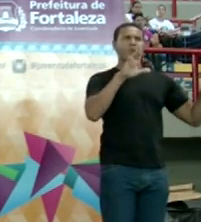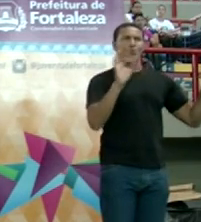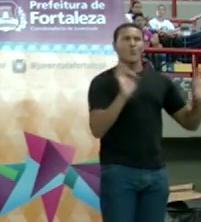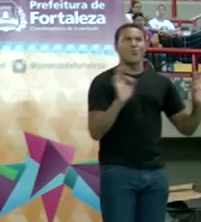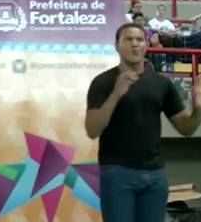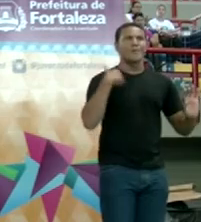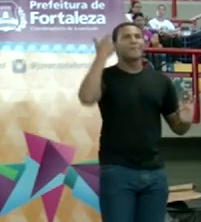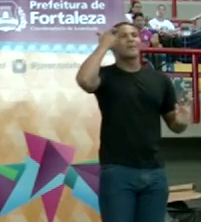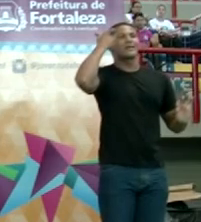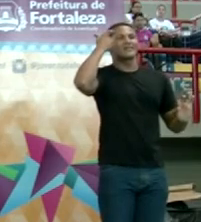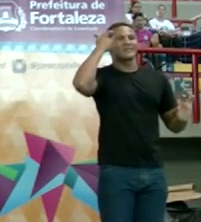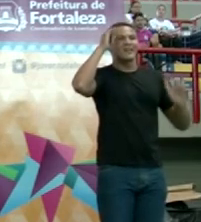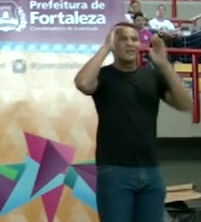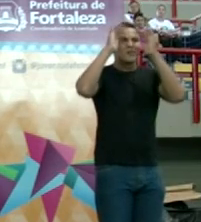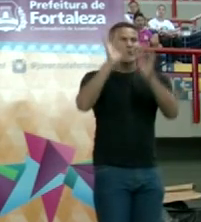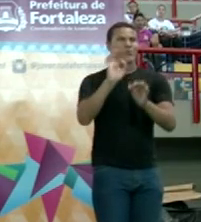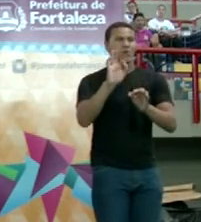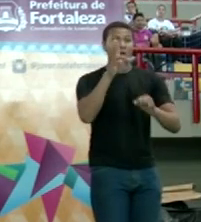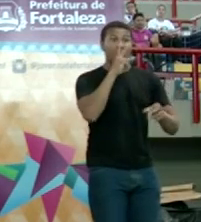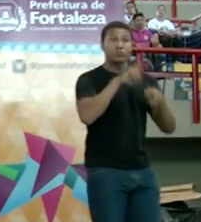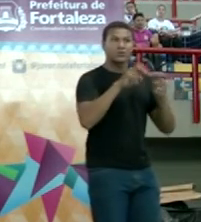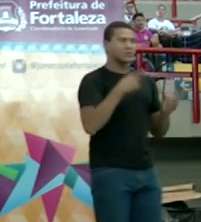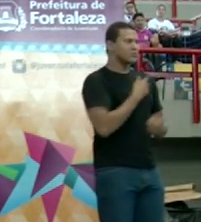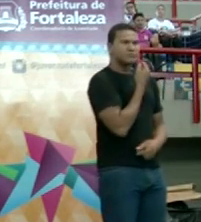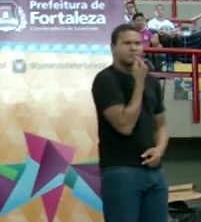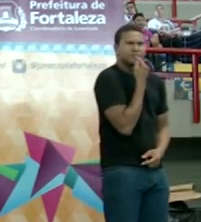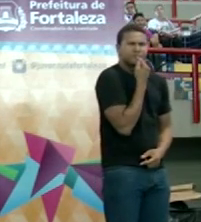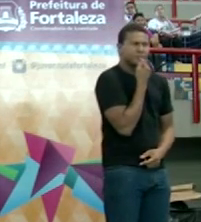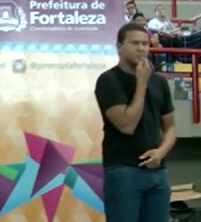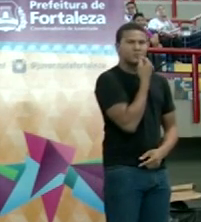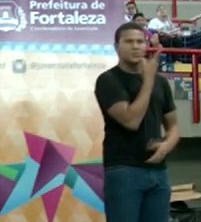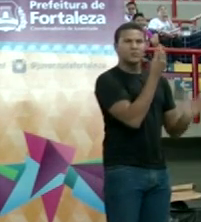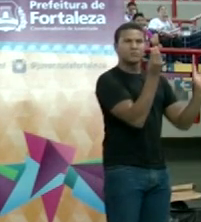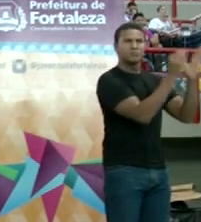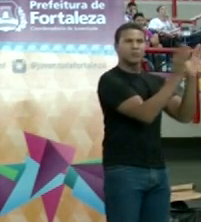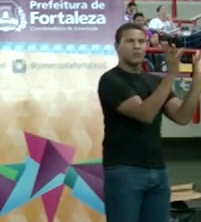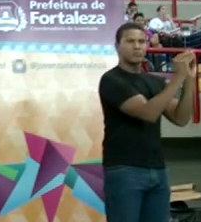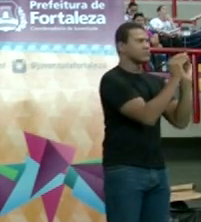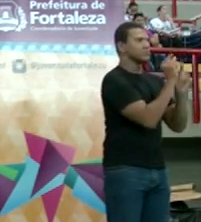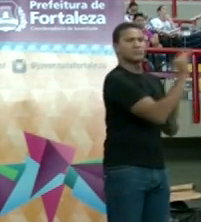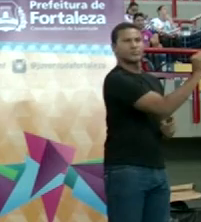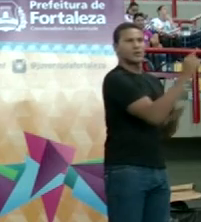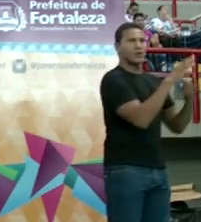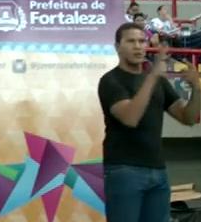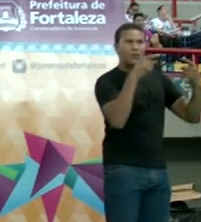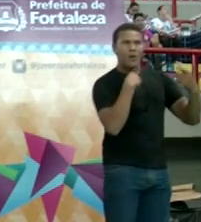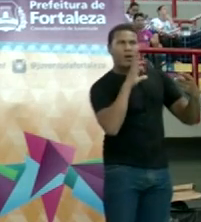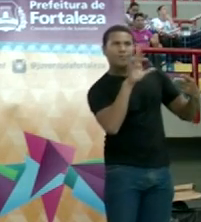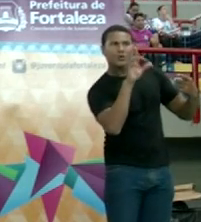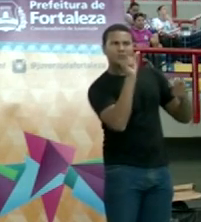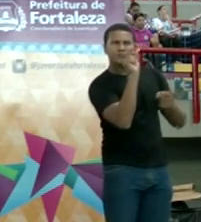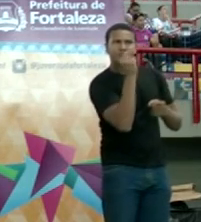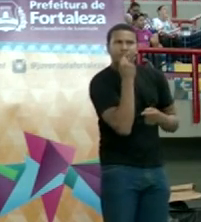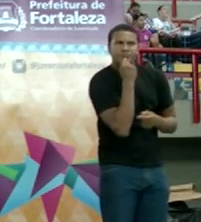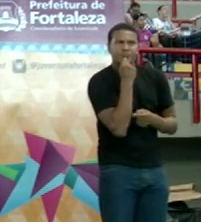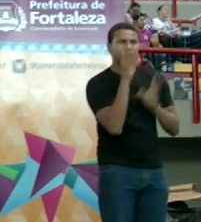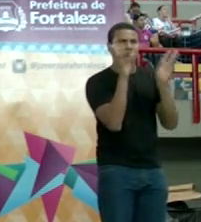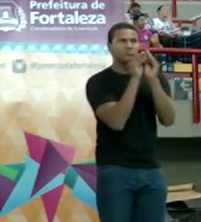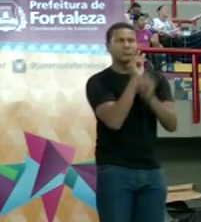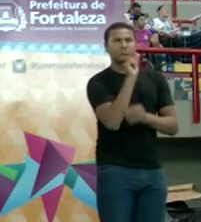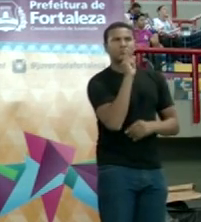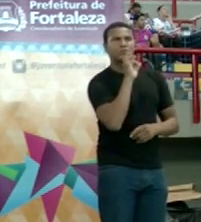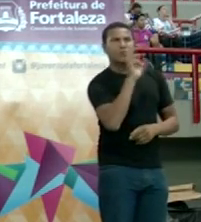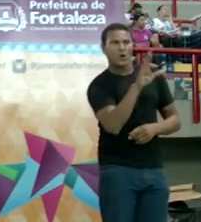resposta. Vocês estão compreendendo? Então essa linguagem, ela é correta para o local que ela